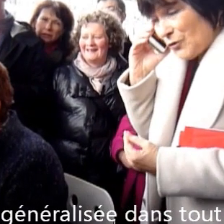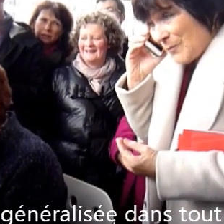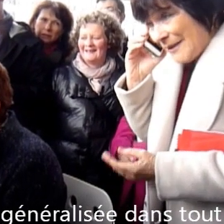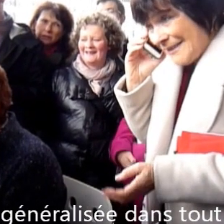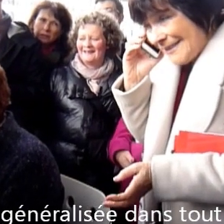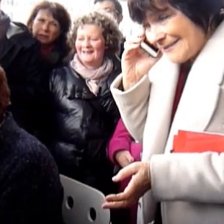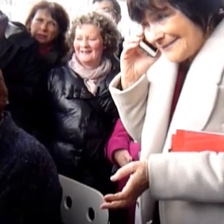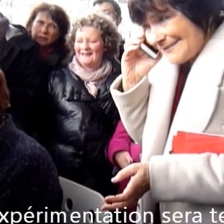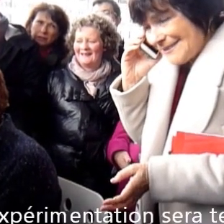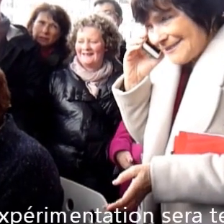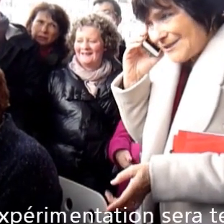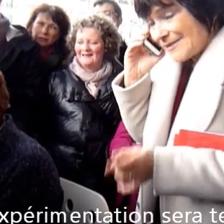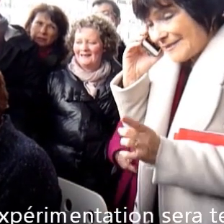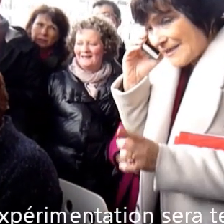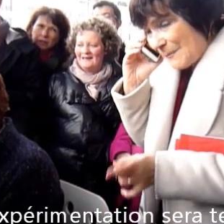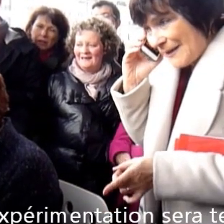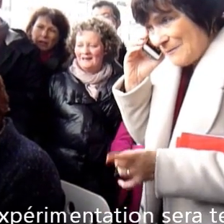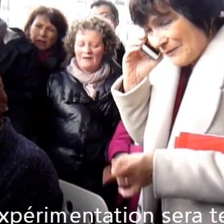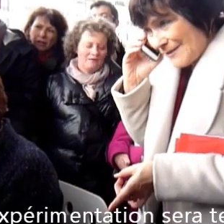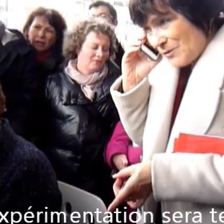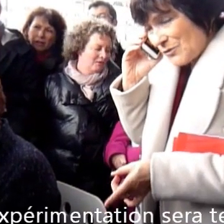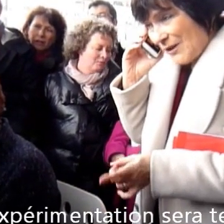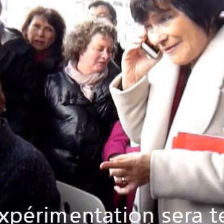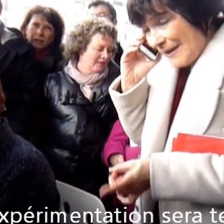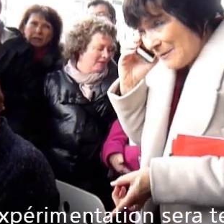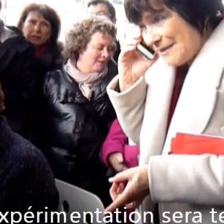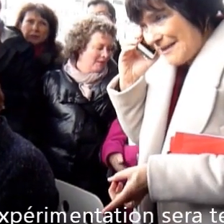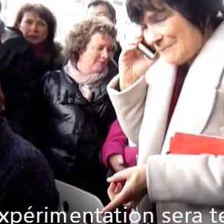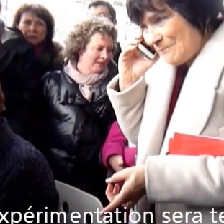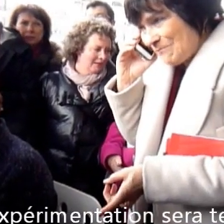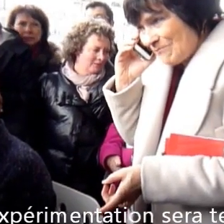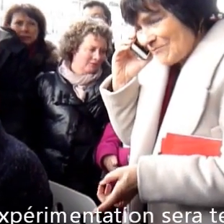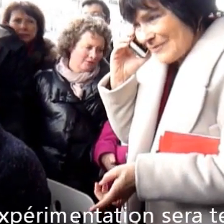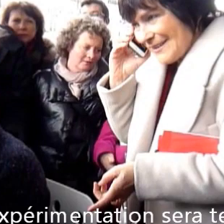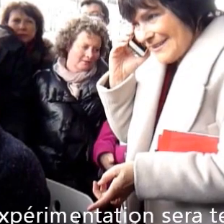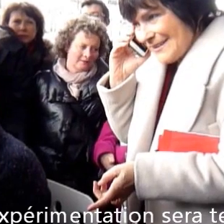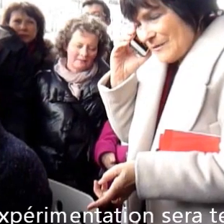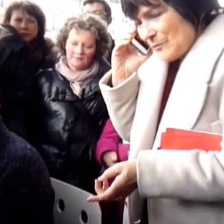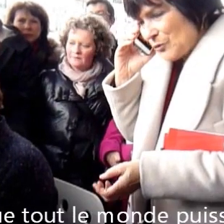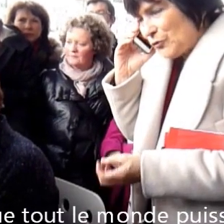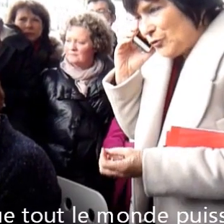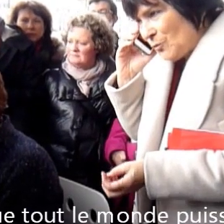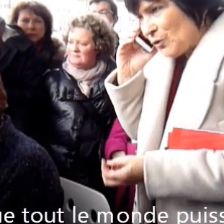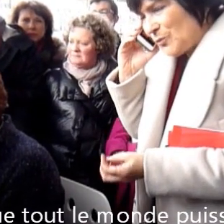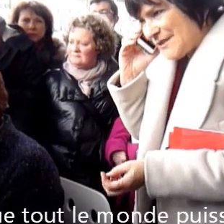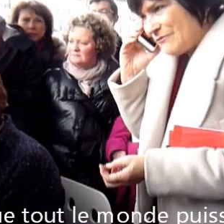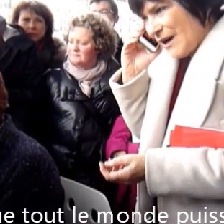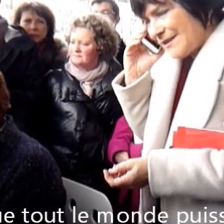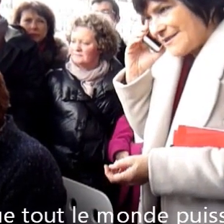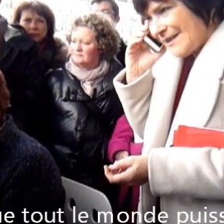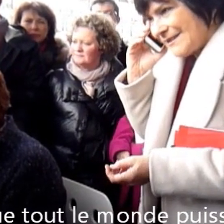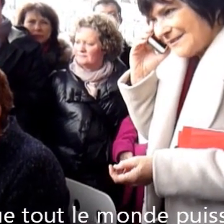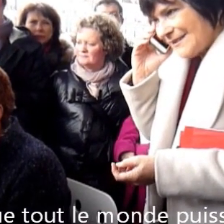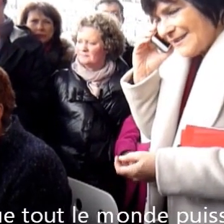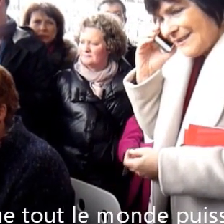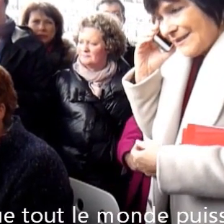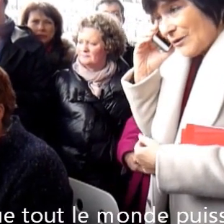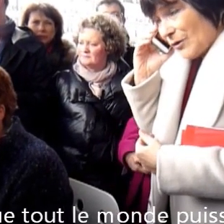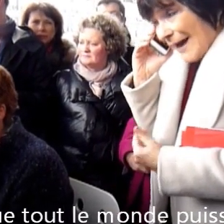dans tout le pays quand cette expérimentation sera terminée, pour que tout le monde puisse avoir